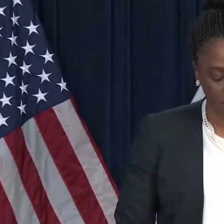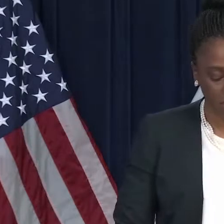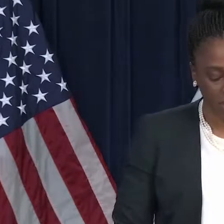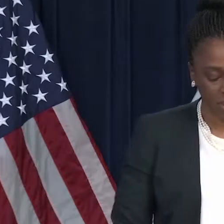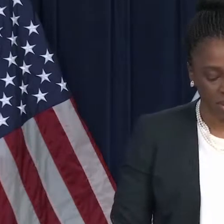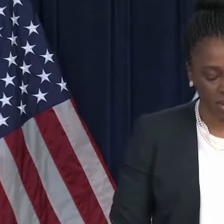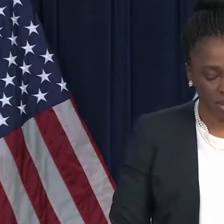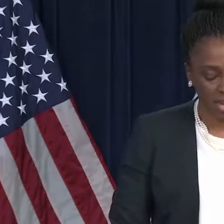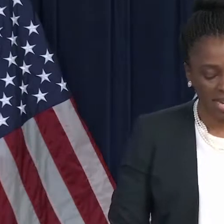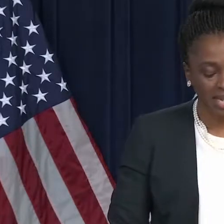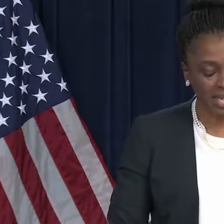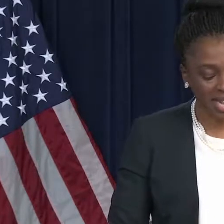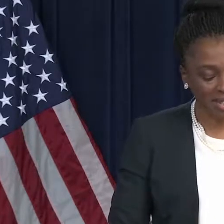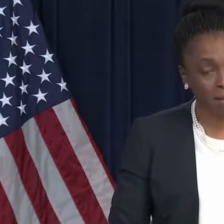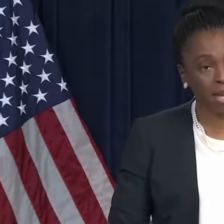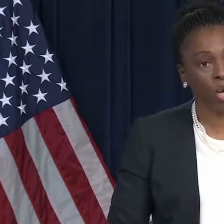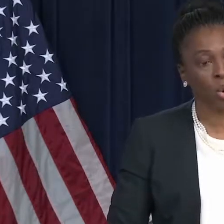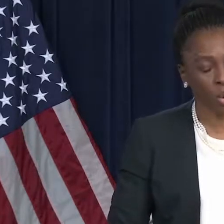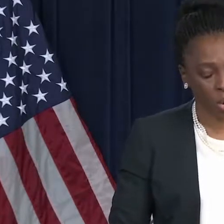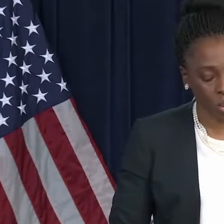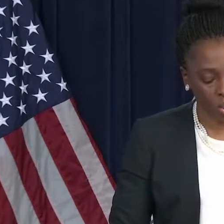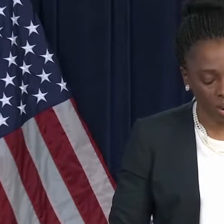ventiladores.